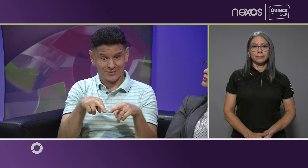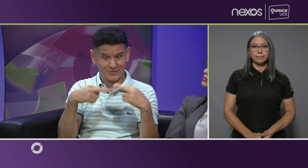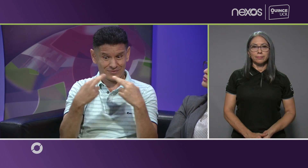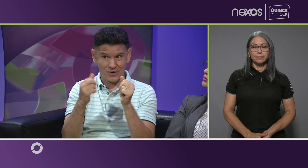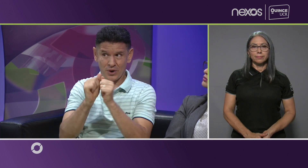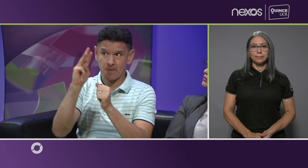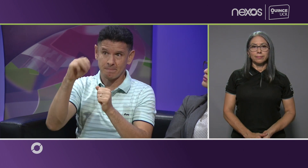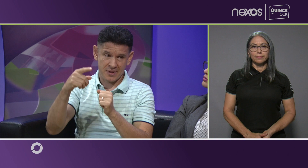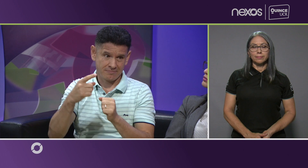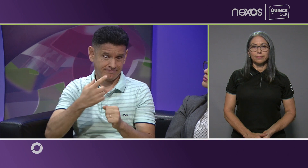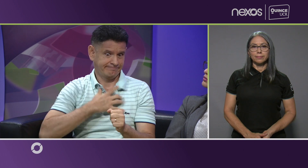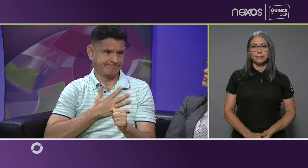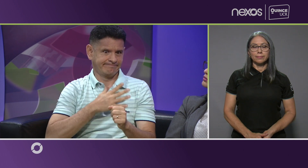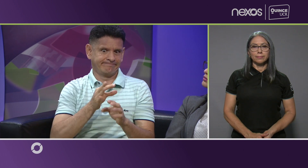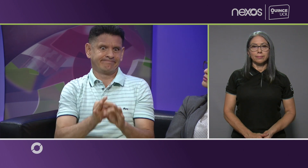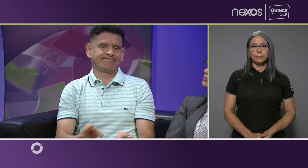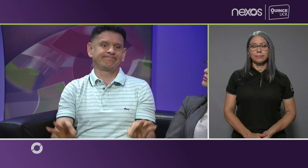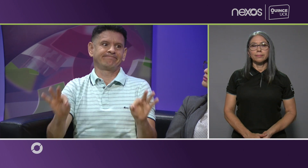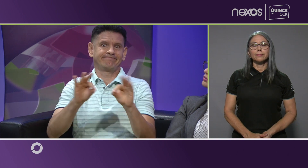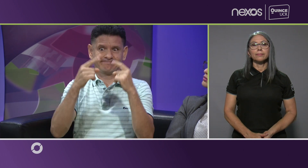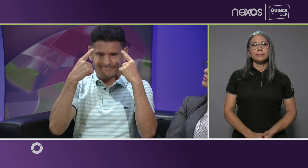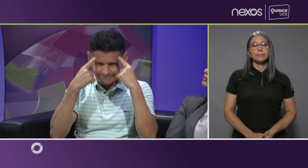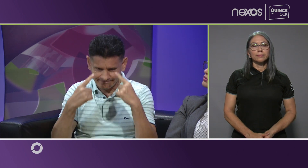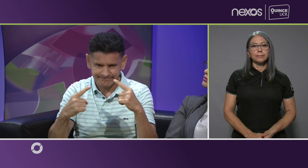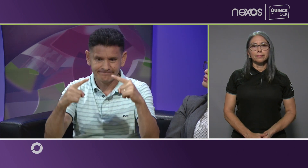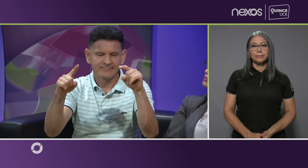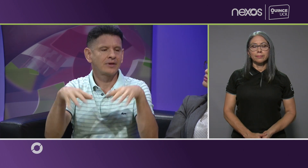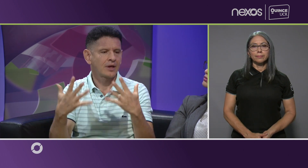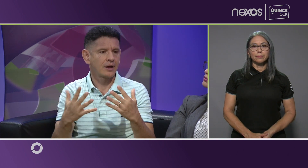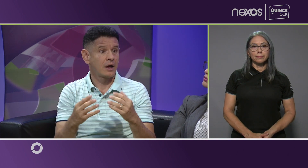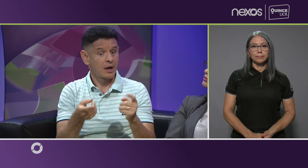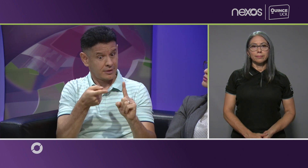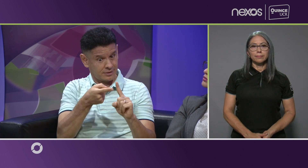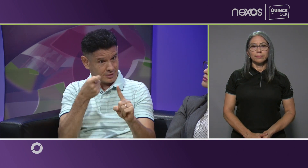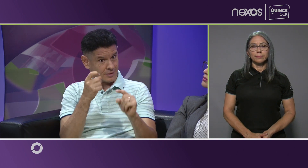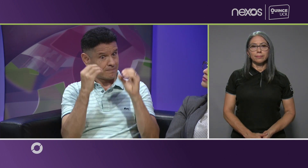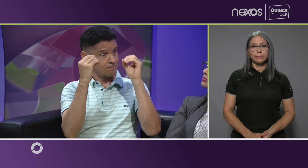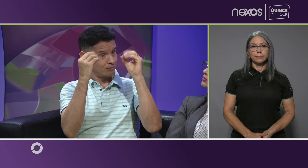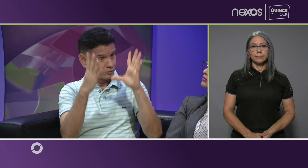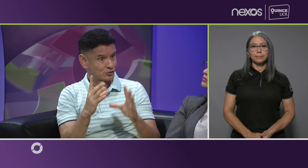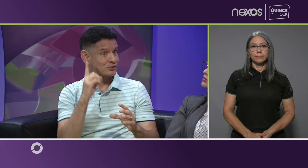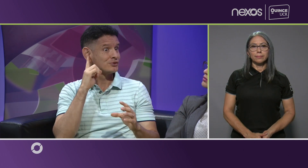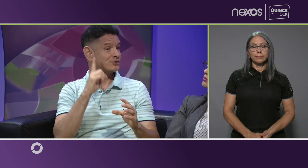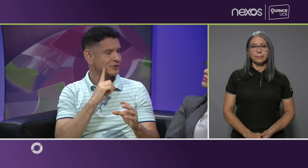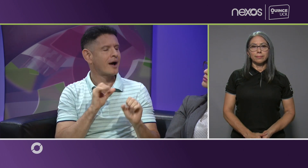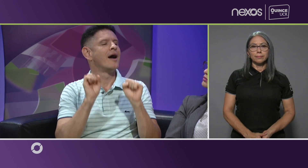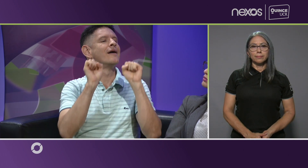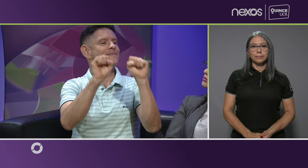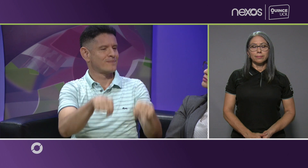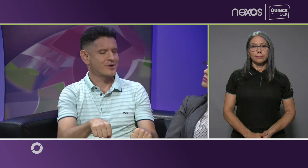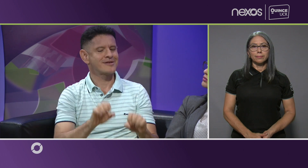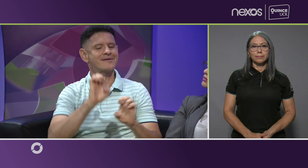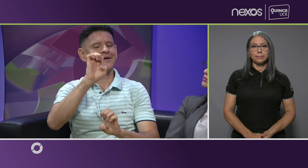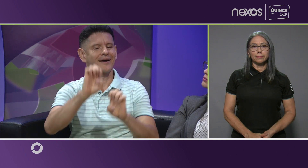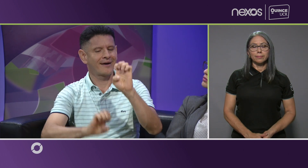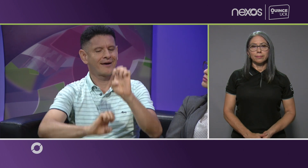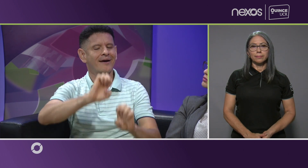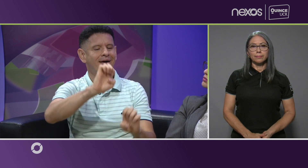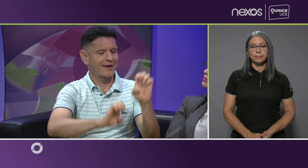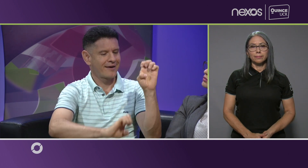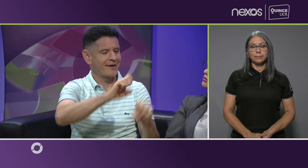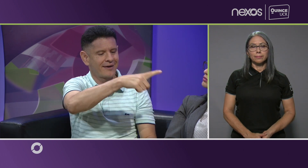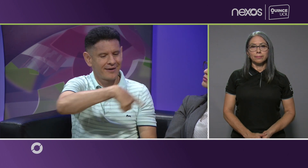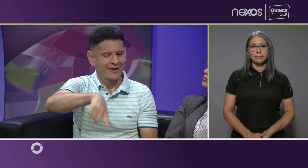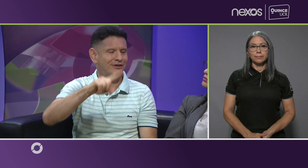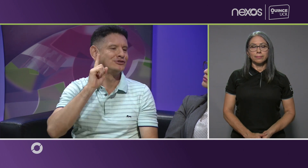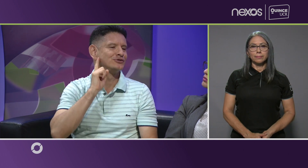nos sirve. Y esto es muy importante y es un gran logro para las personas sordas, el que podamos tener una evaluación